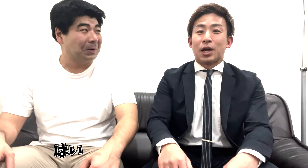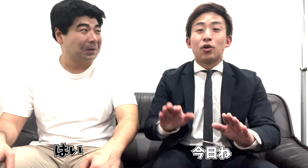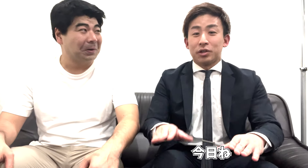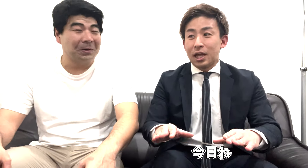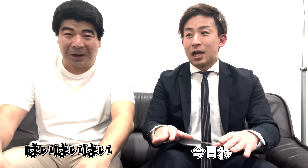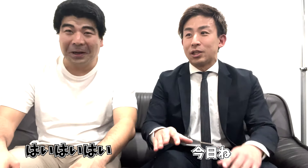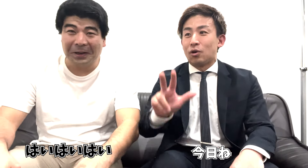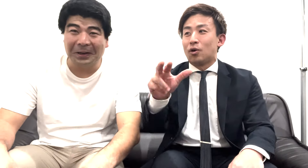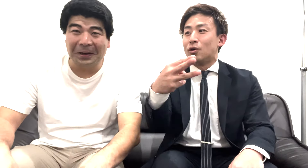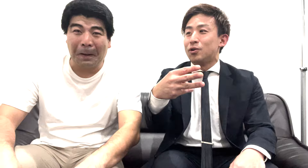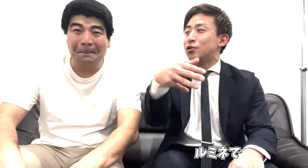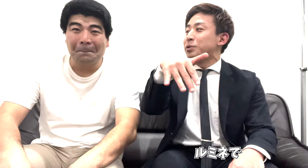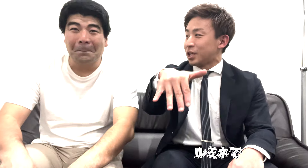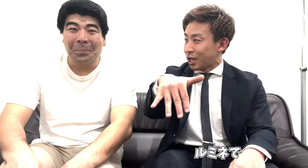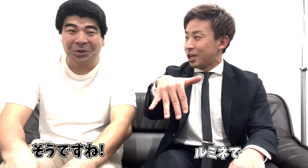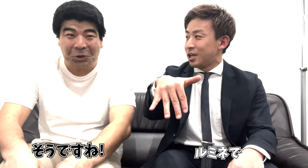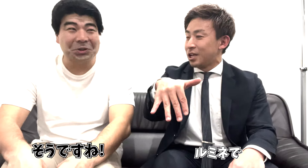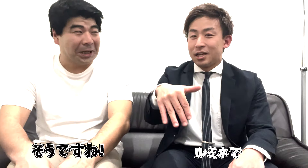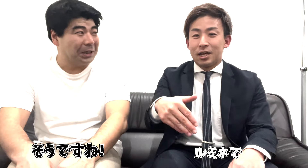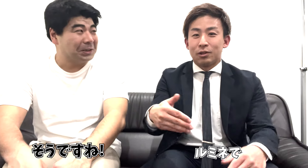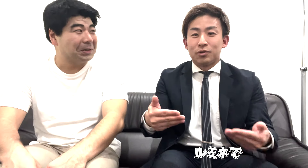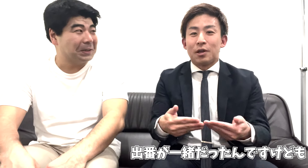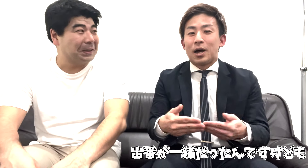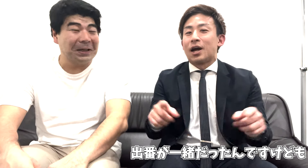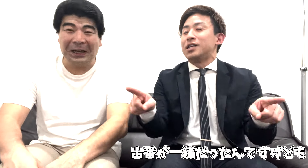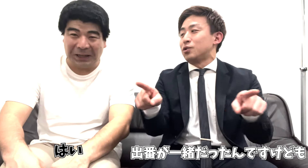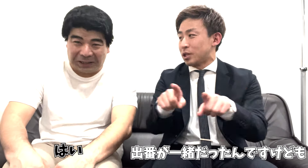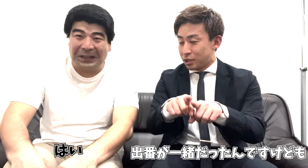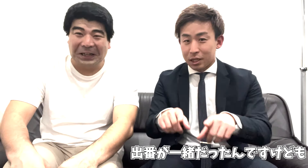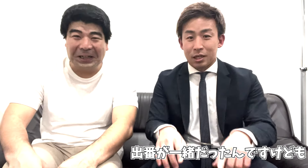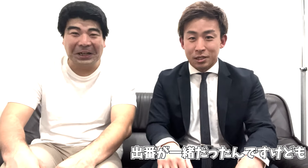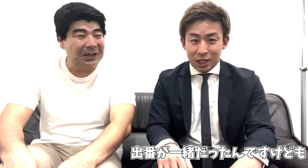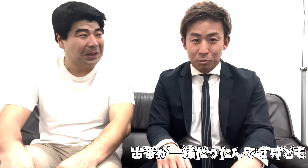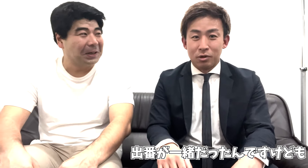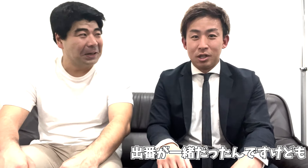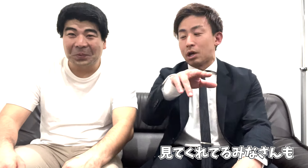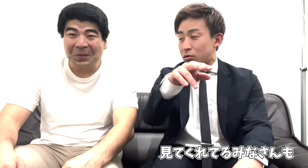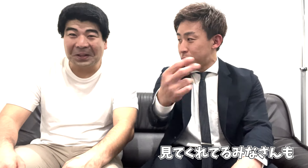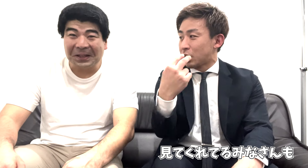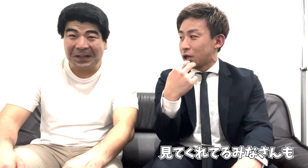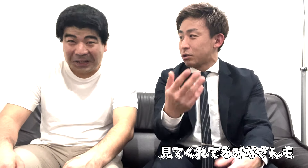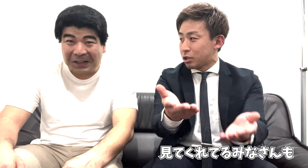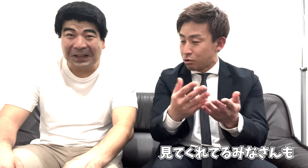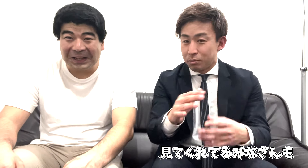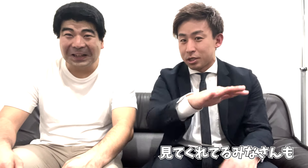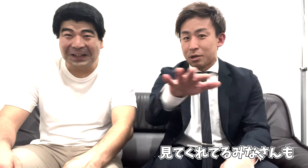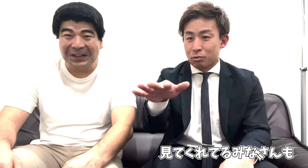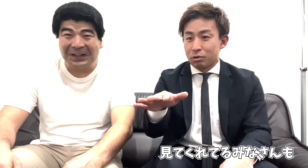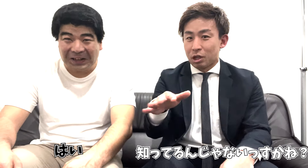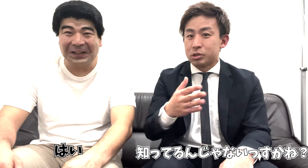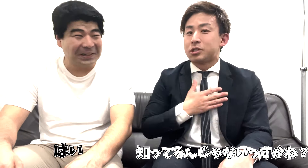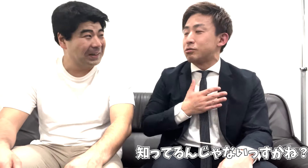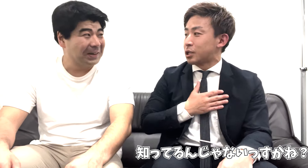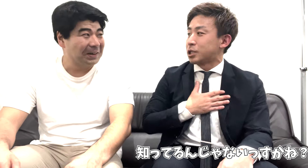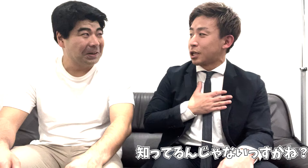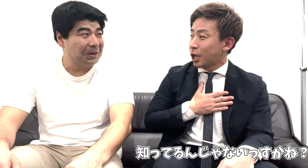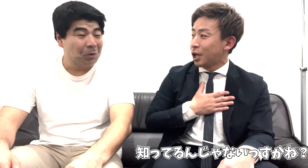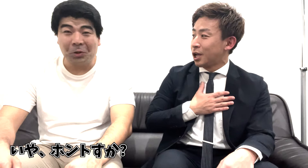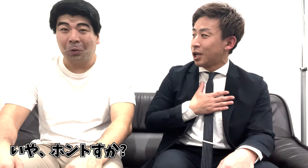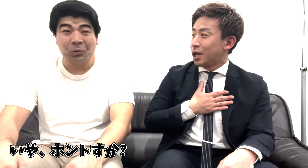今日ね、はいはいはい、ルミネで、 そうですね、 あの出番が一緒だったんですけども、はい、あの見てくれてる皆さんも、はい、知ってるんじゃないですかね。 いや、本当